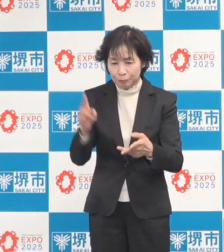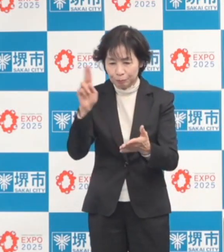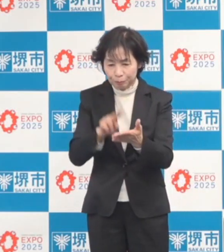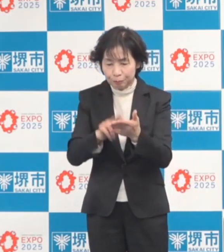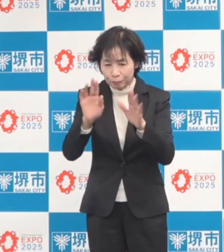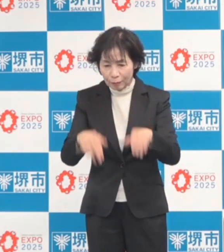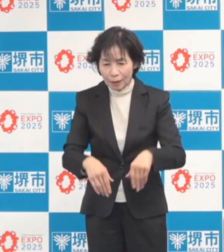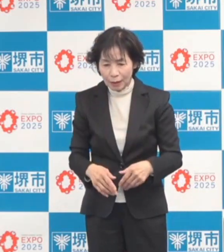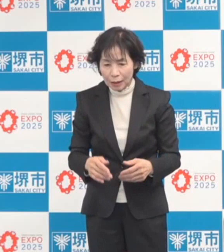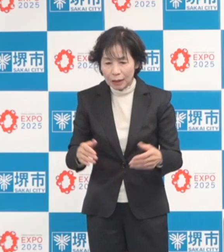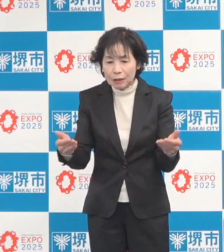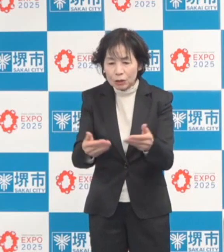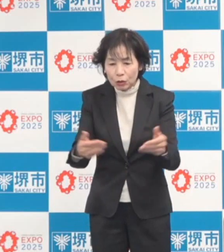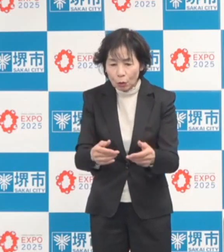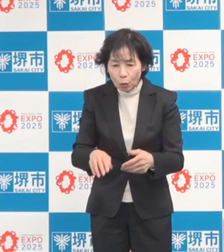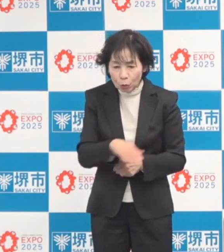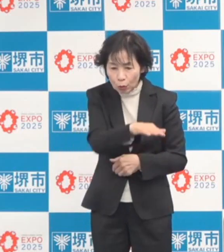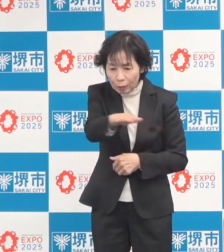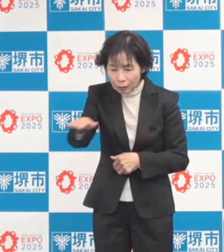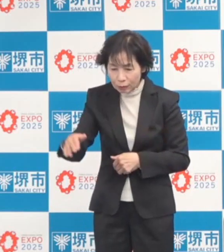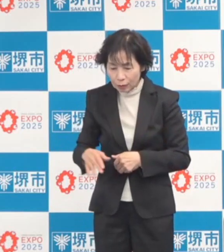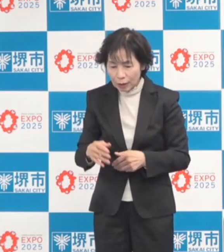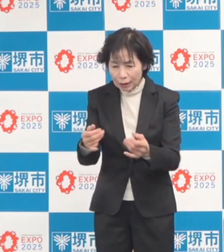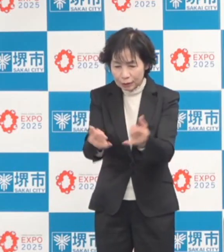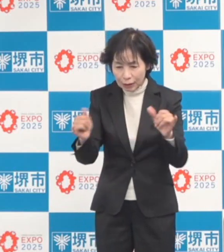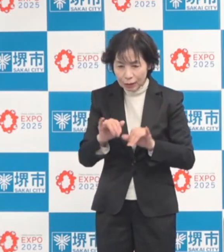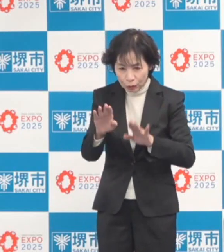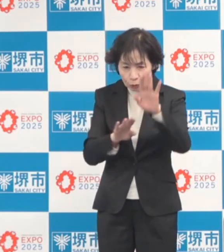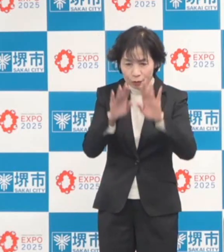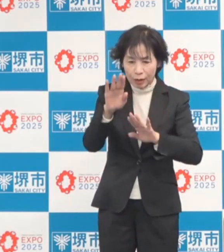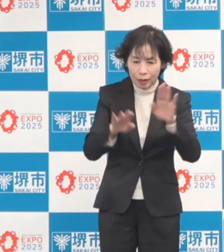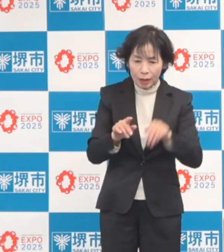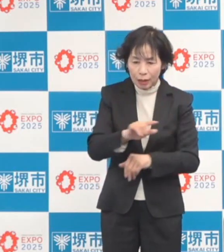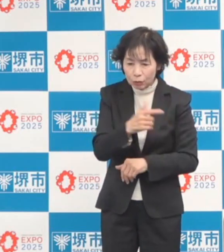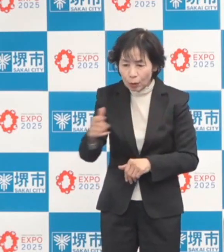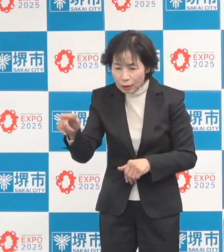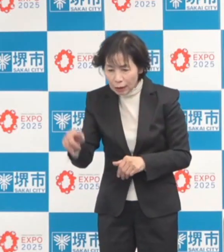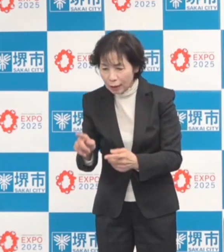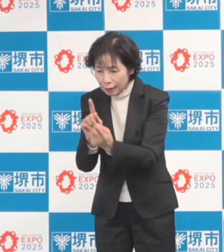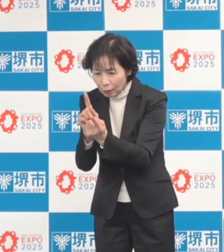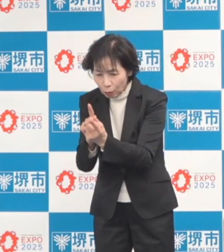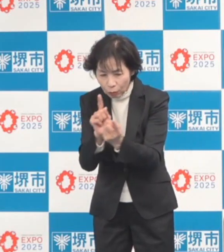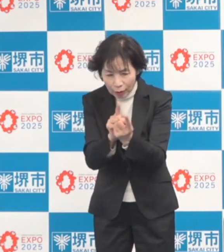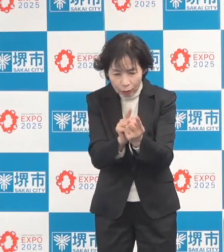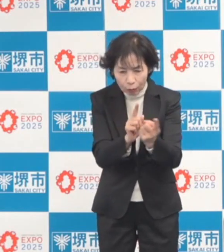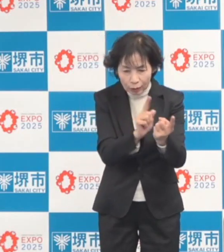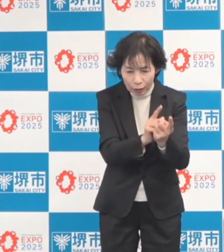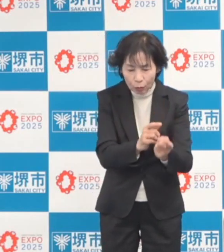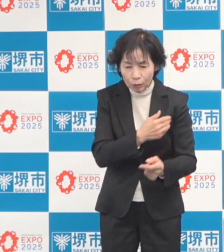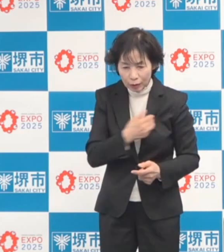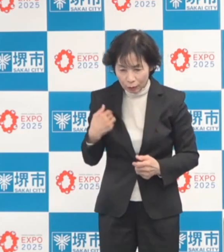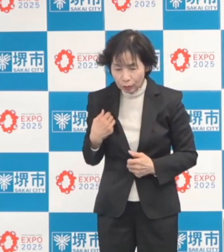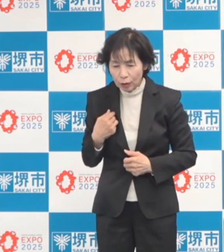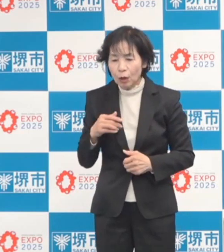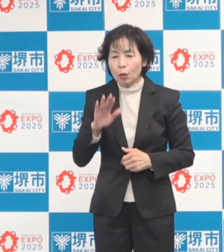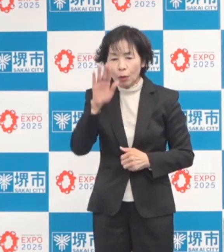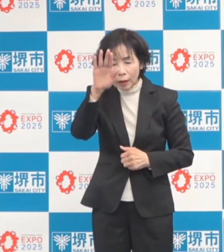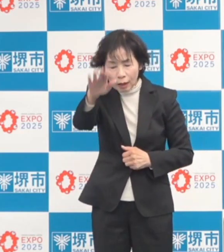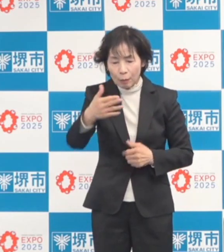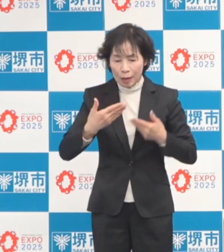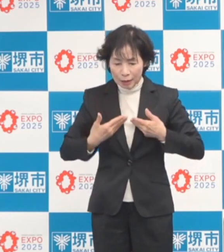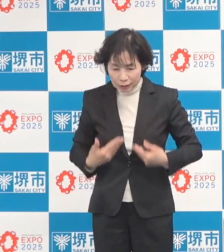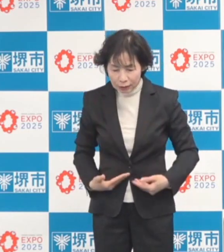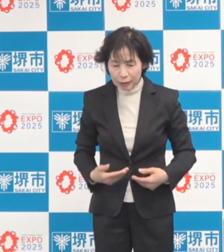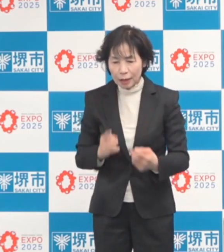業を取り巻くさまざまな社会情勢や経営環境の変化に的確に対応することによりましてこれからも安心してご利用いただ